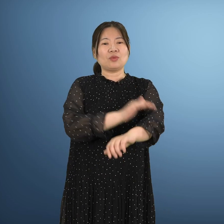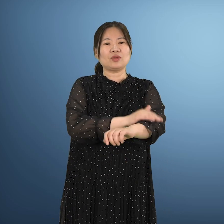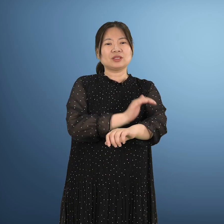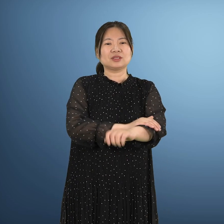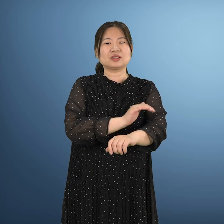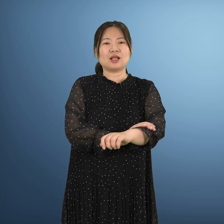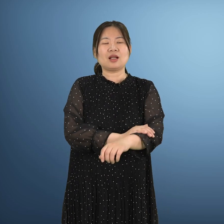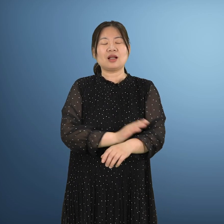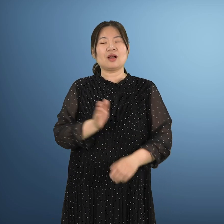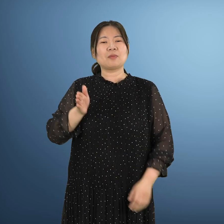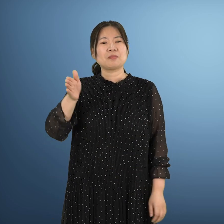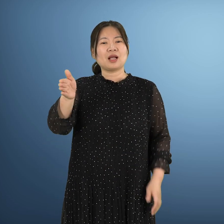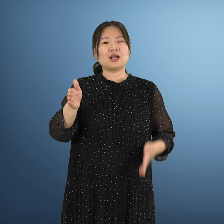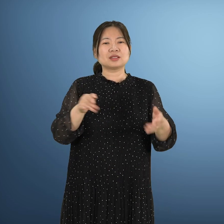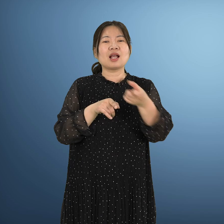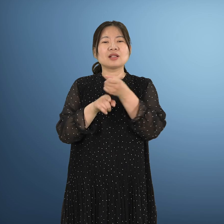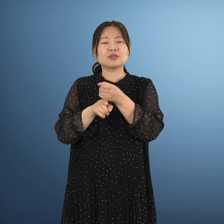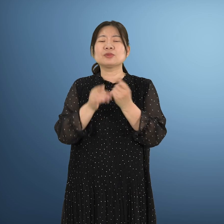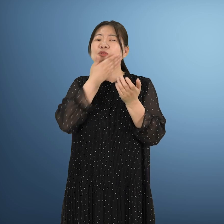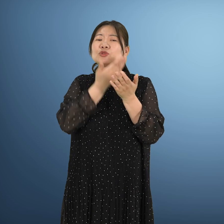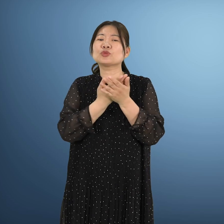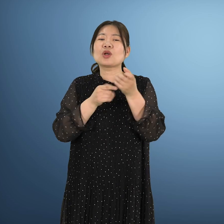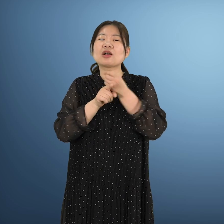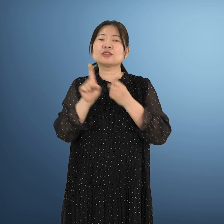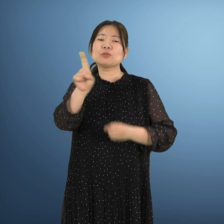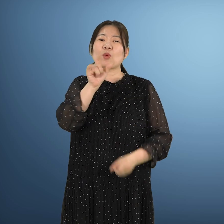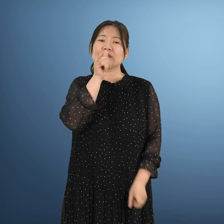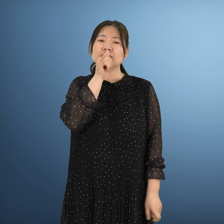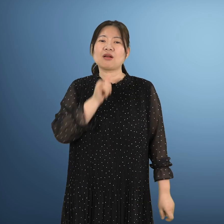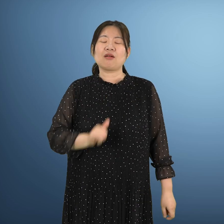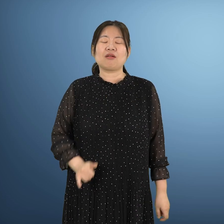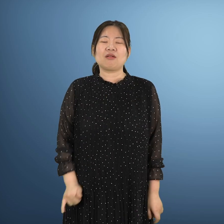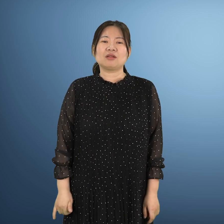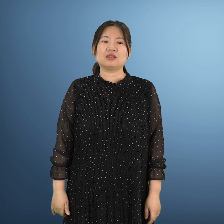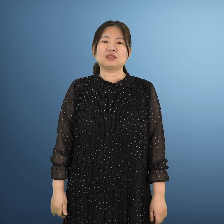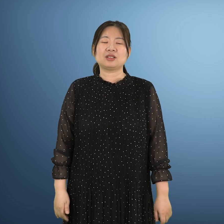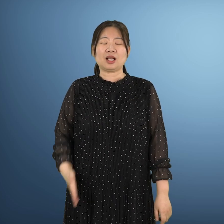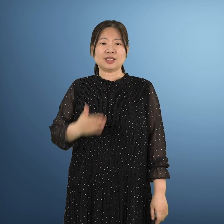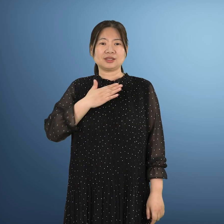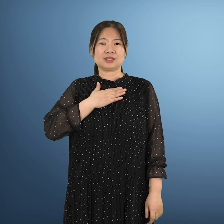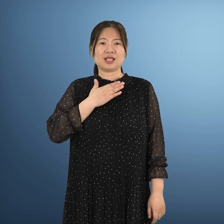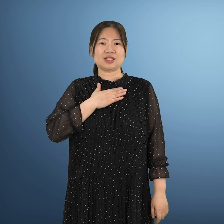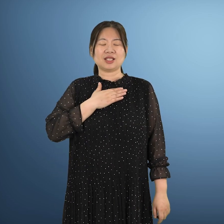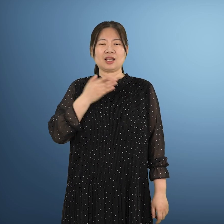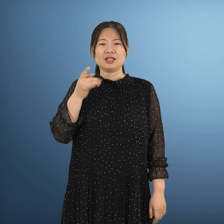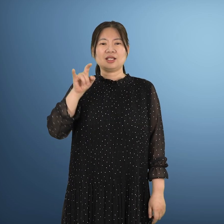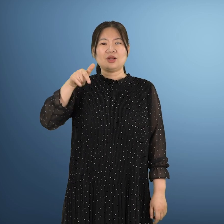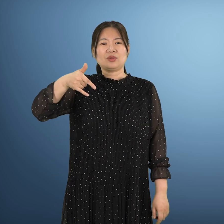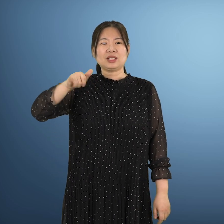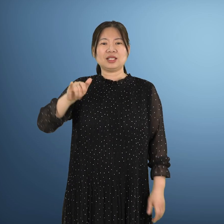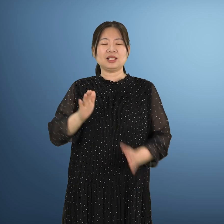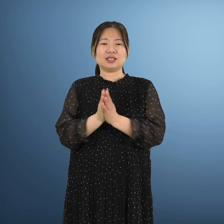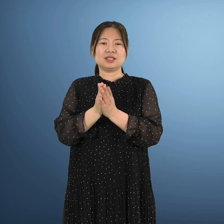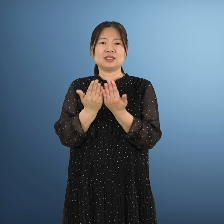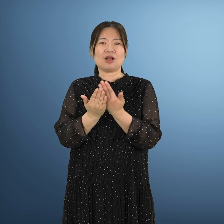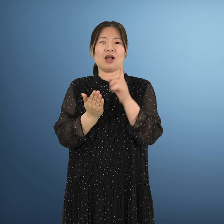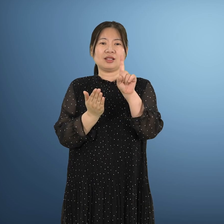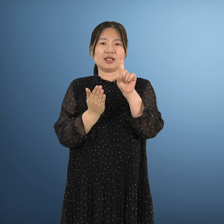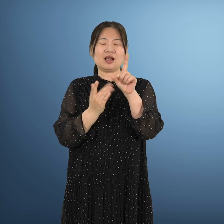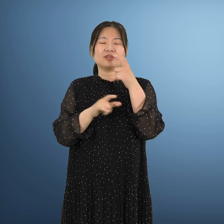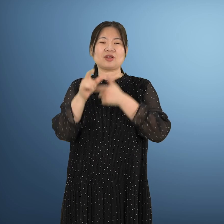왼쪽의 방향의 의미가 왜 중요한가 하면, 제가 레위기서를 한